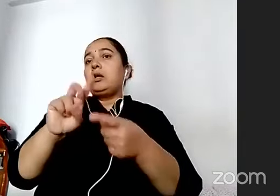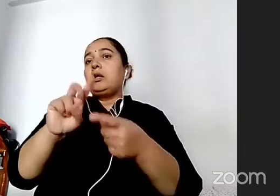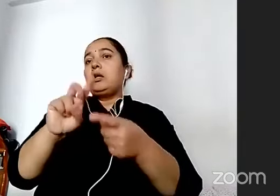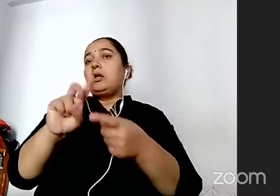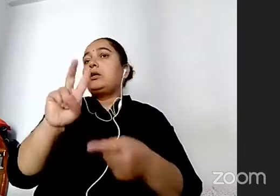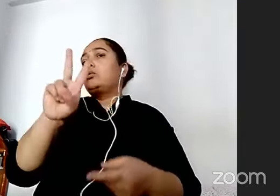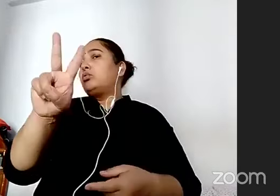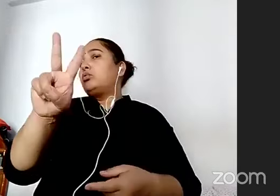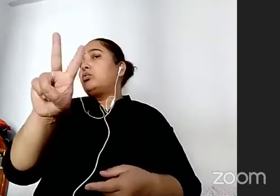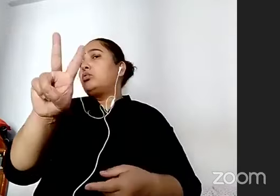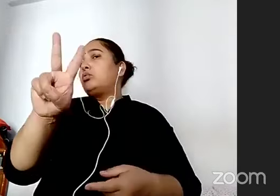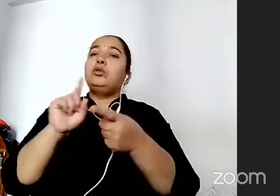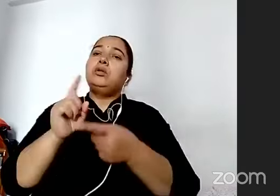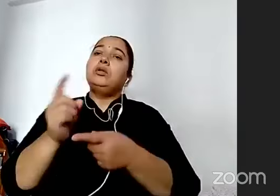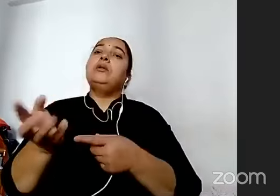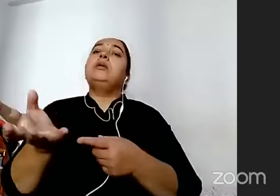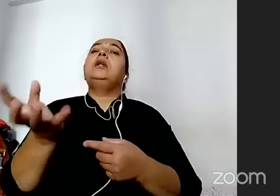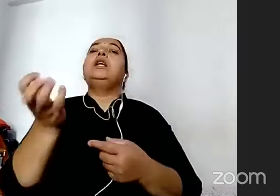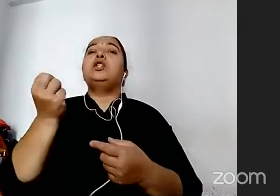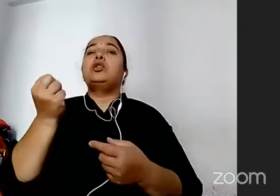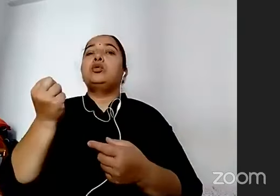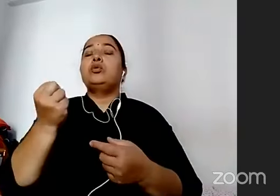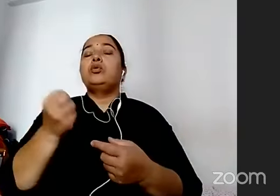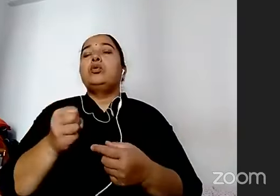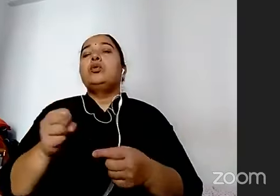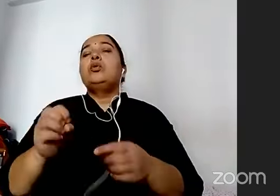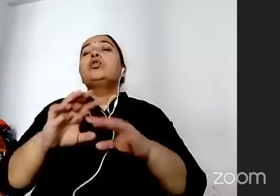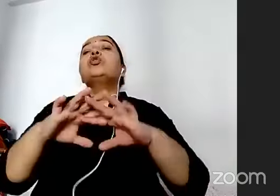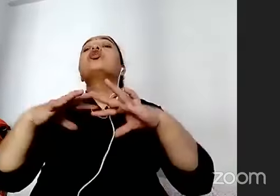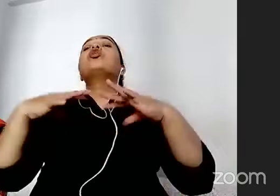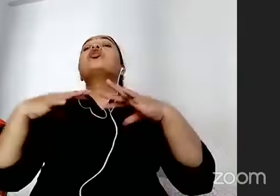ओभरअल तपाईँको चाहिँ डिसेबिलिटीको डिस्कोर्स बहस होइन